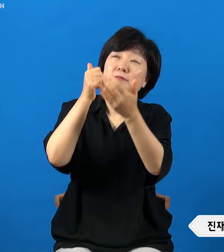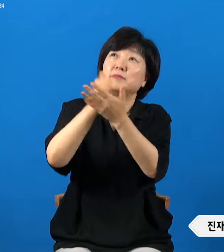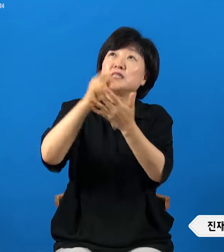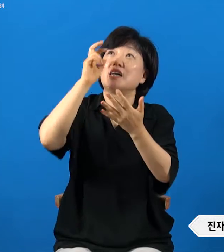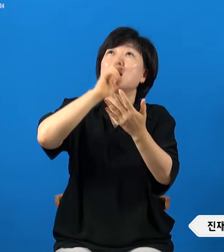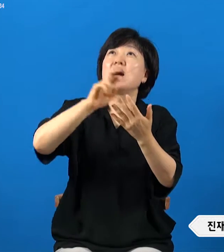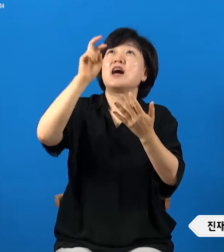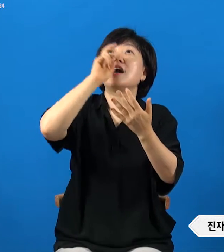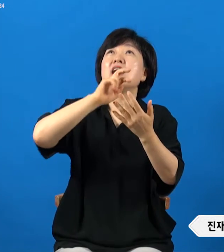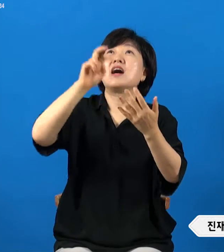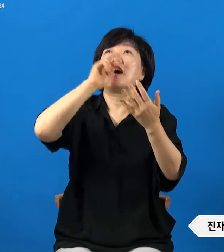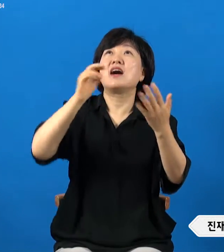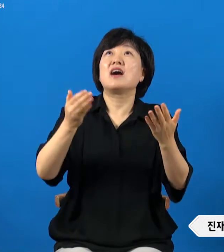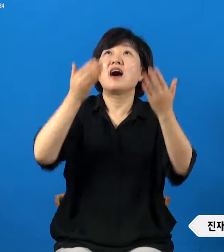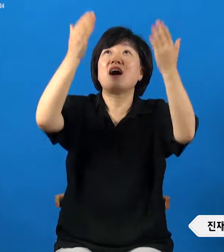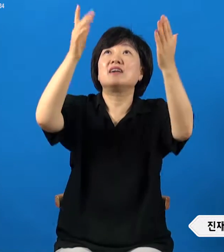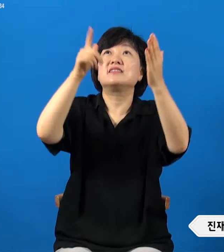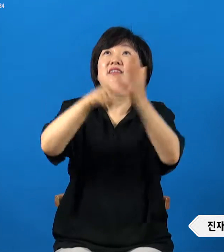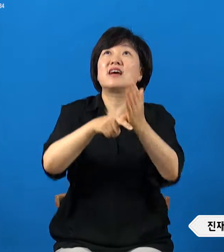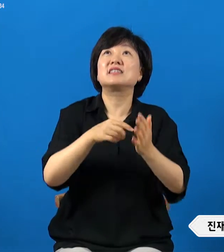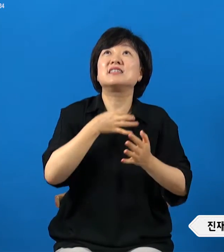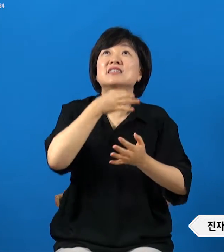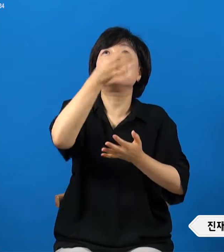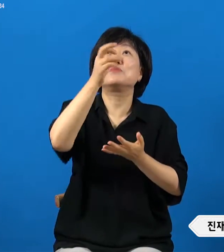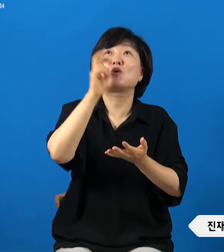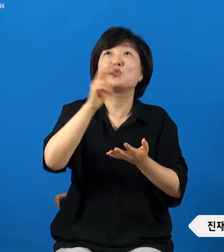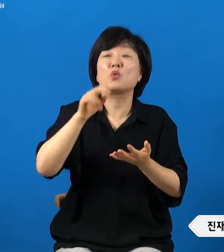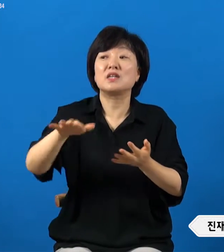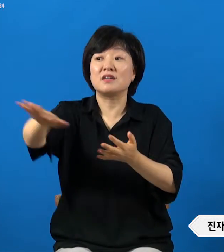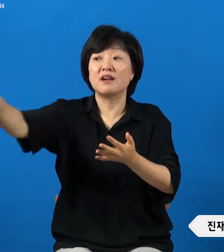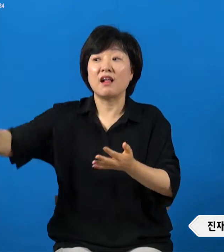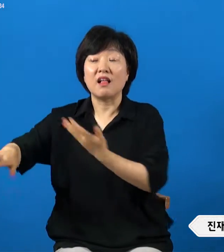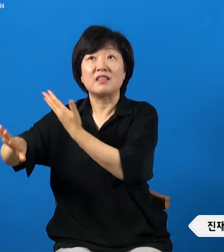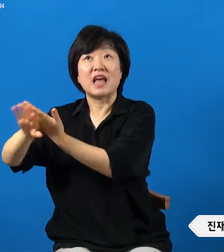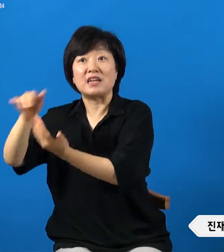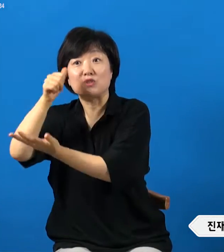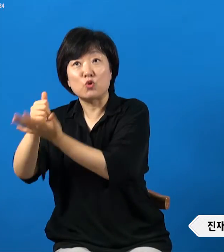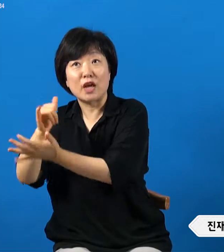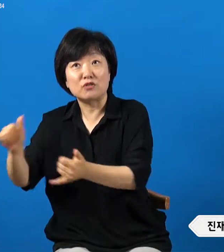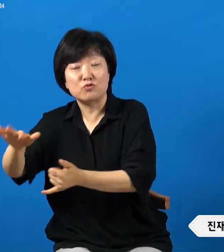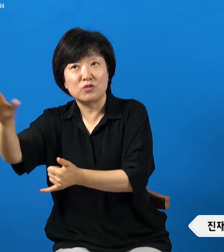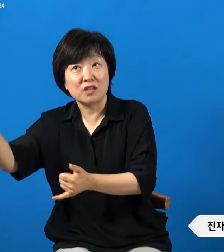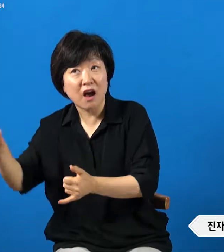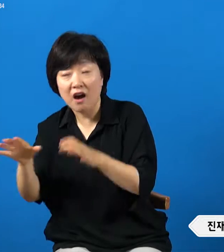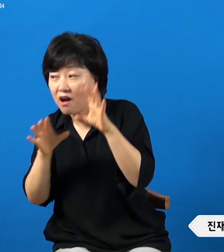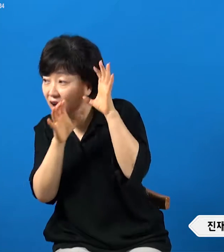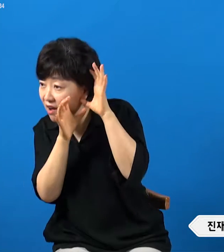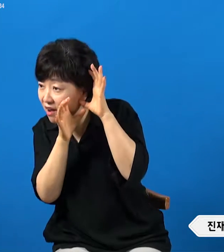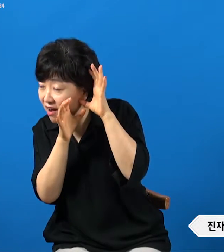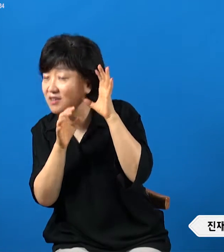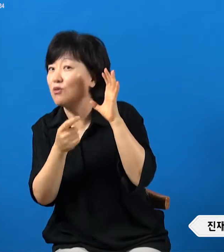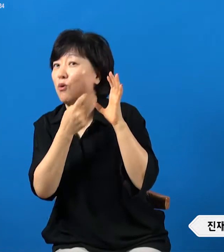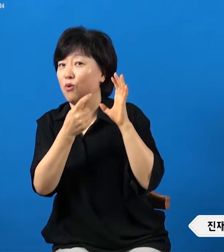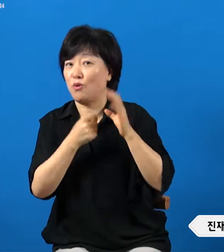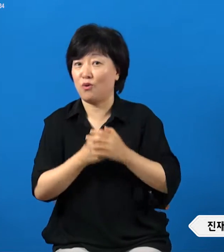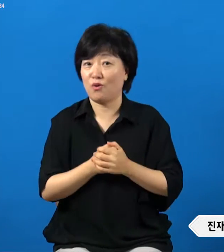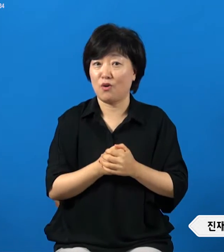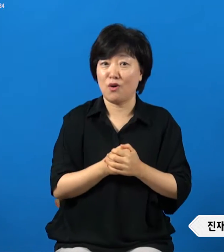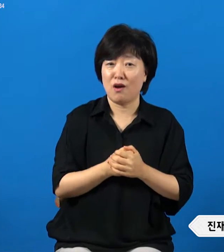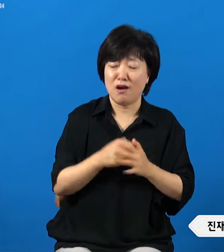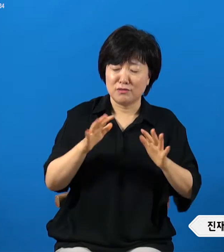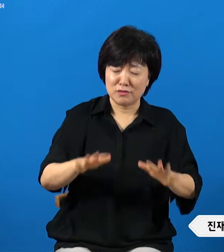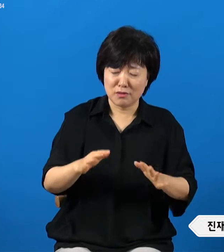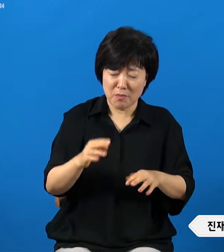찬송하며 죄수들이 듣더라. 그 아픔 가운데, 그 고통 가운데 있는 바울과 실라,